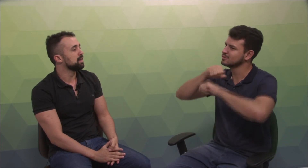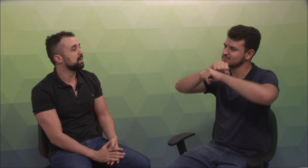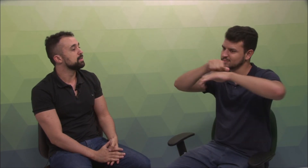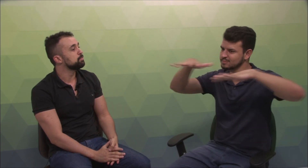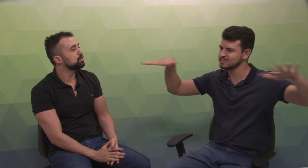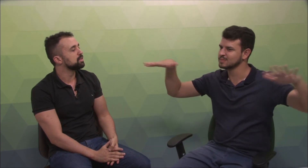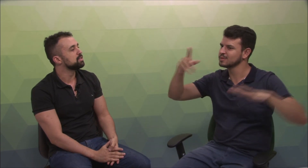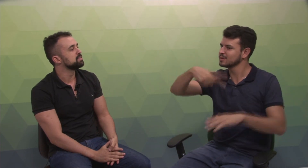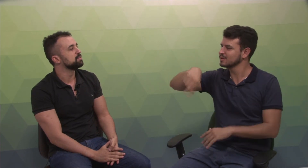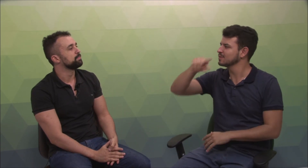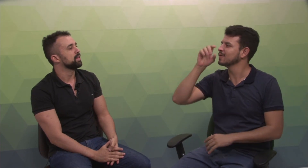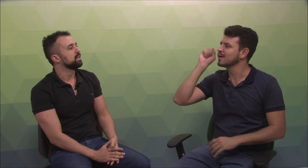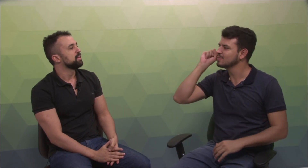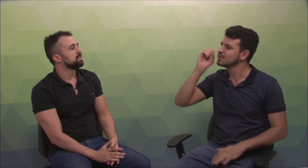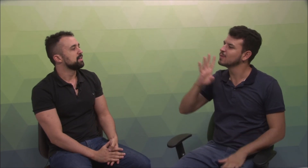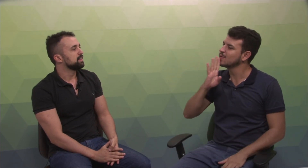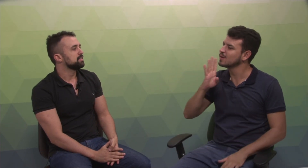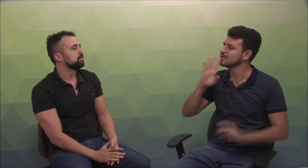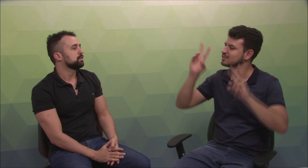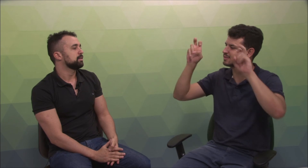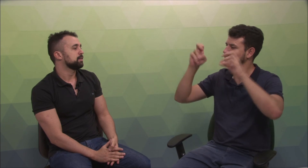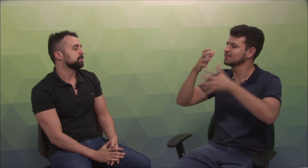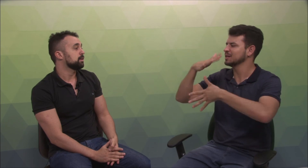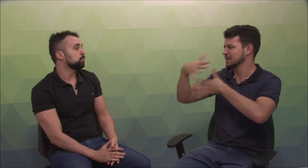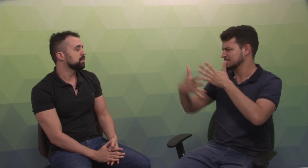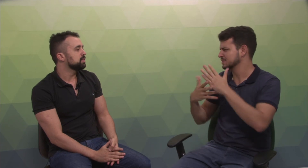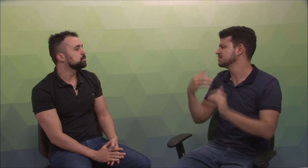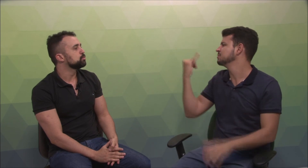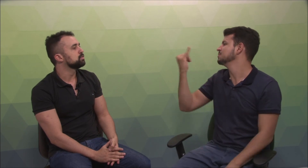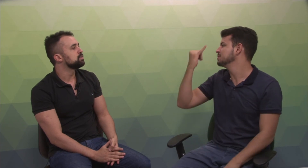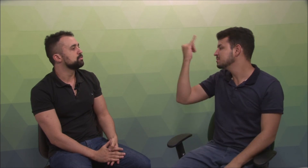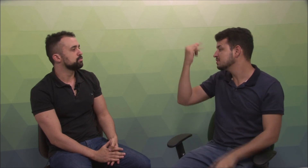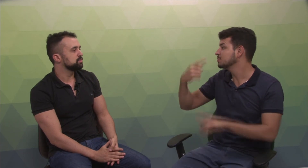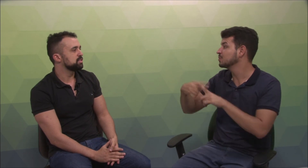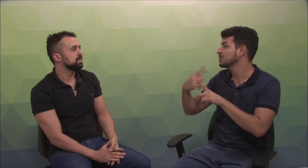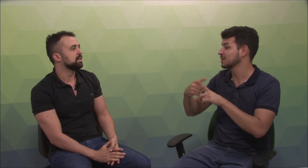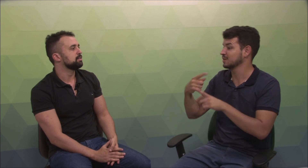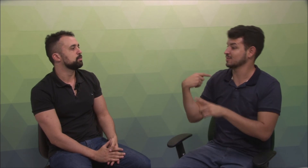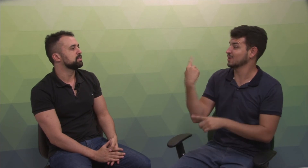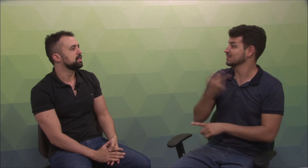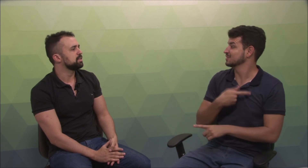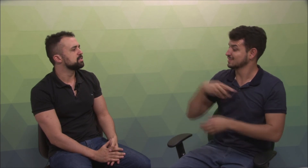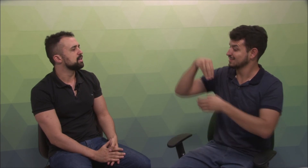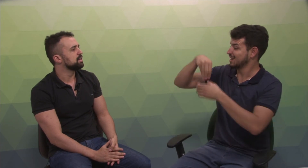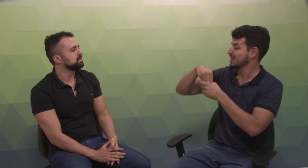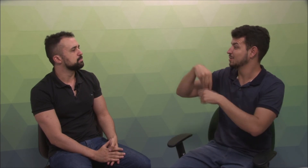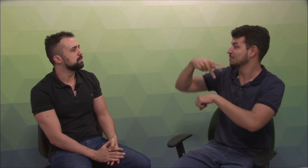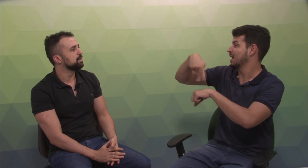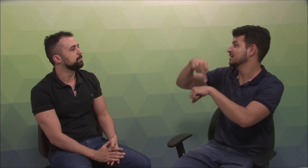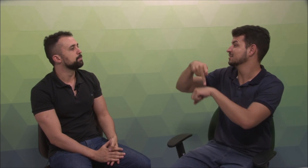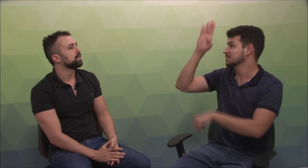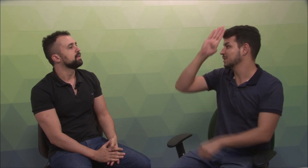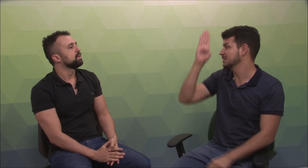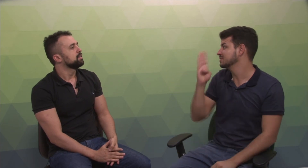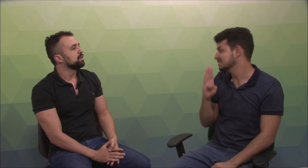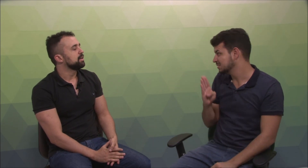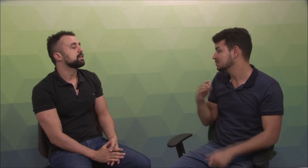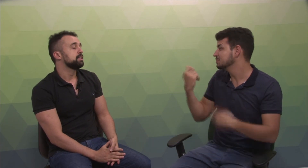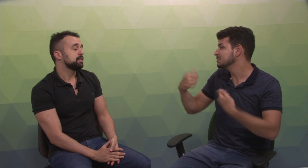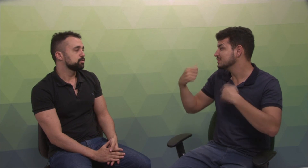a importância, né, da comunidade surda, de difundir a língua brasileira de sinais também, né, aqui dentro do